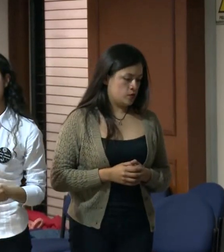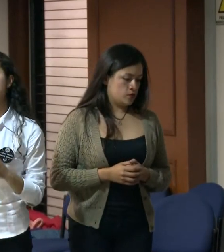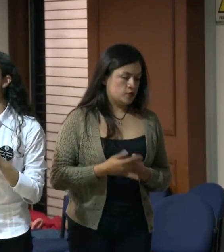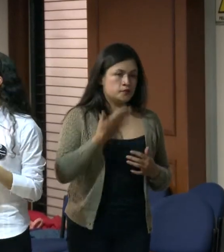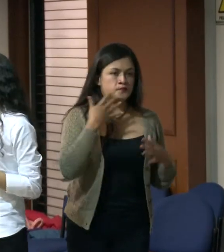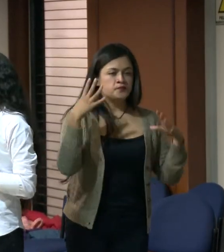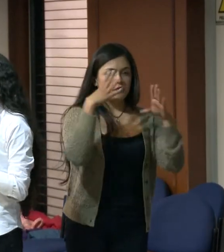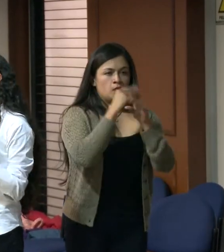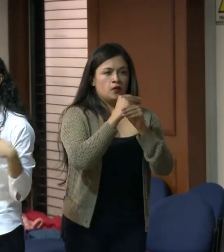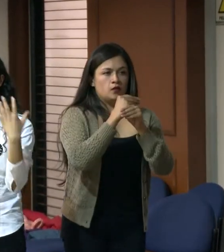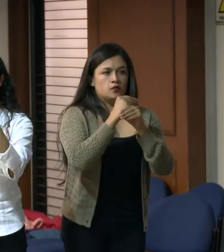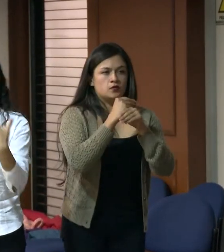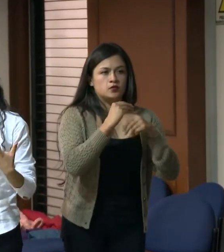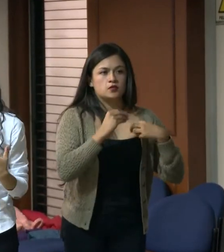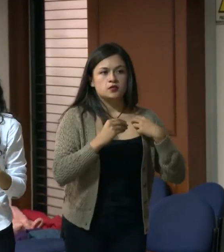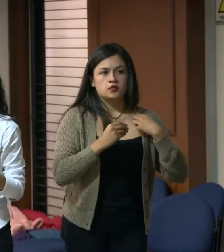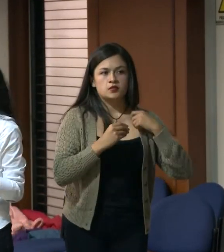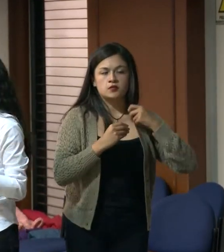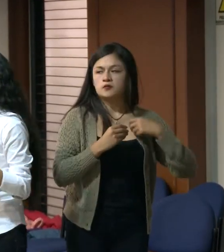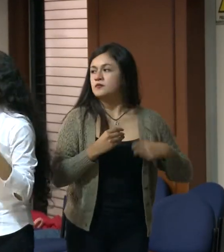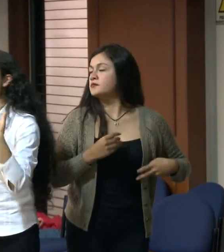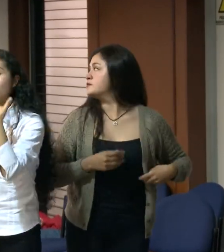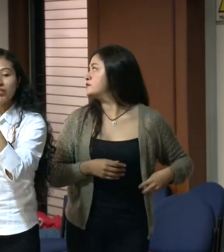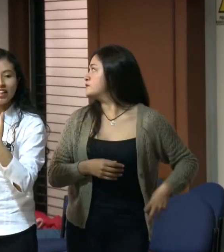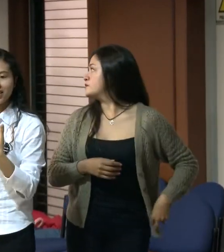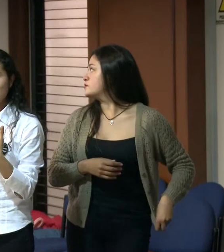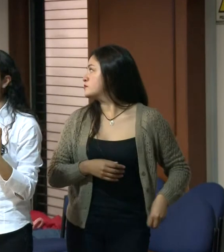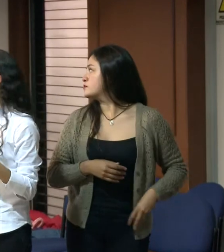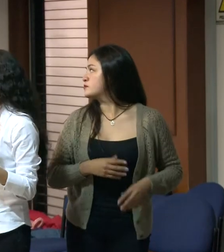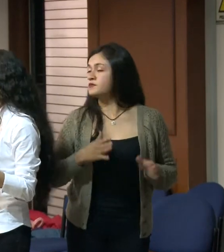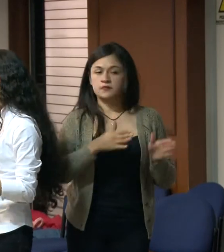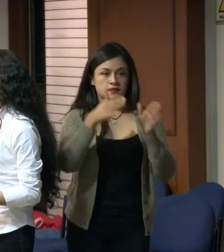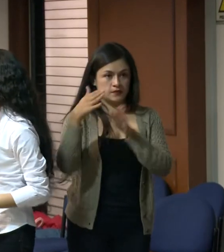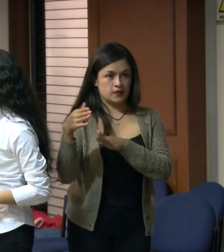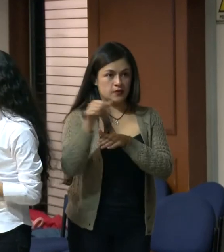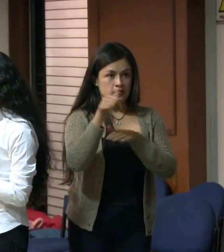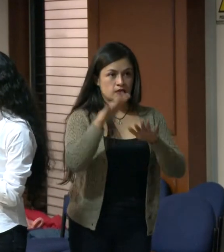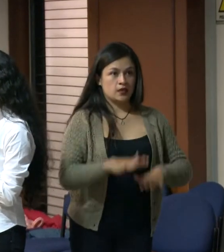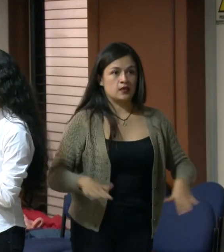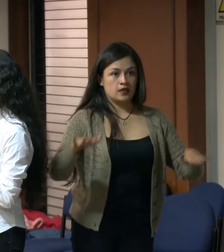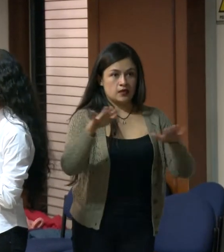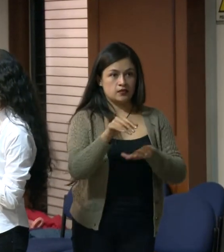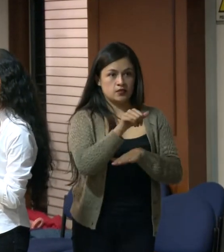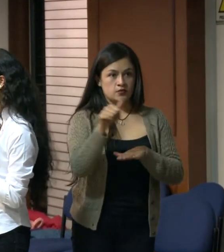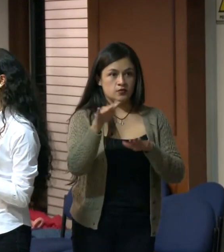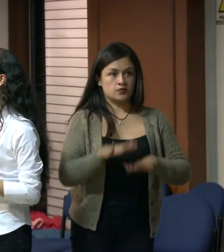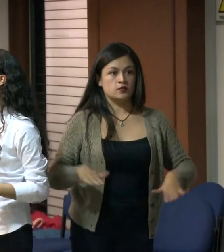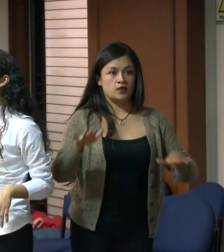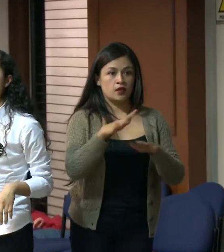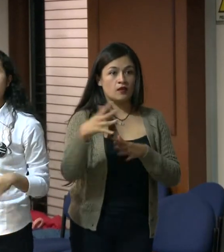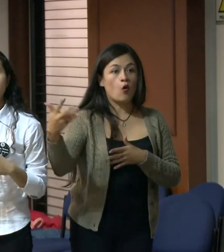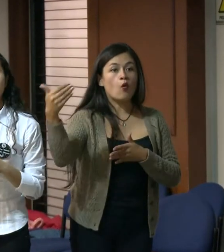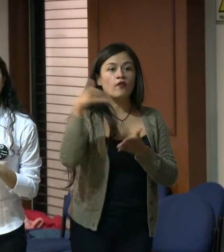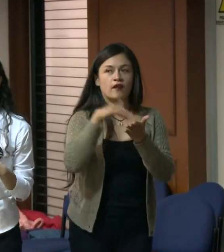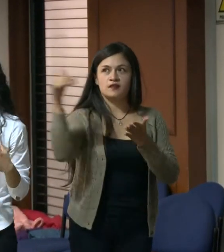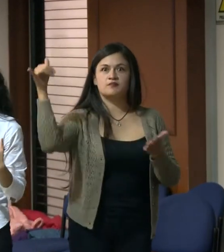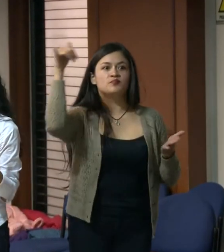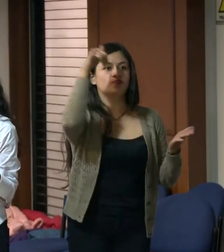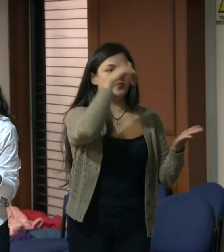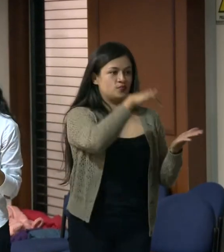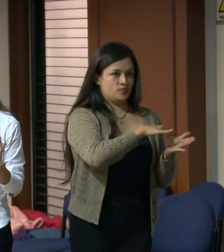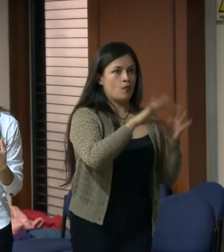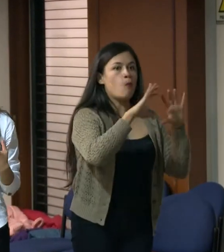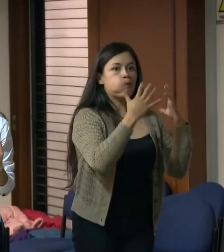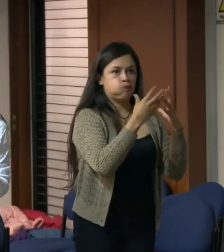Buenas noches. Bueno, pues ya teniendo en cuenta, pasamos a la siguiente estación que se llama Retorno al Planeta Tierra. Ya